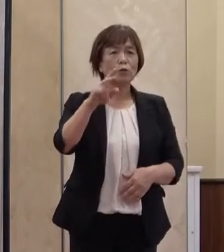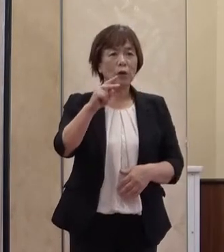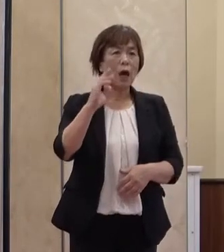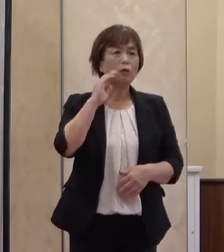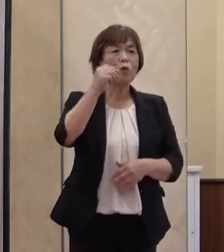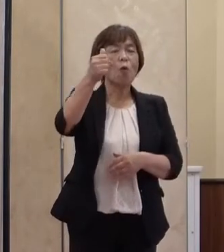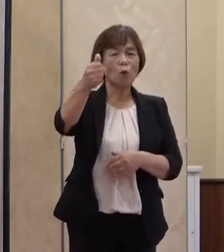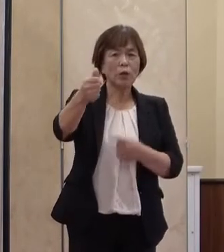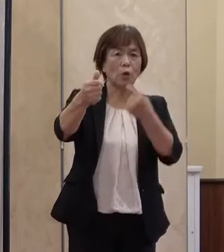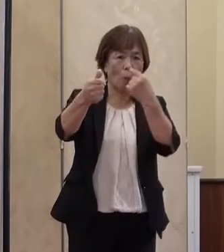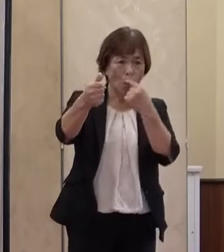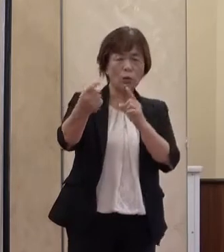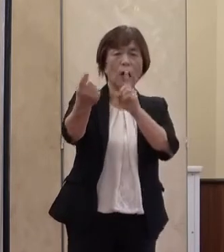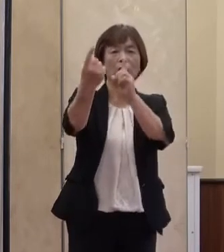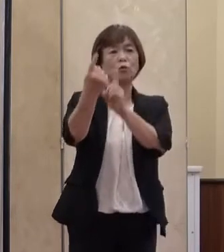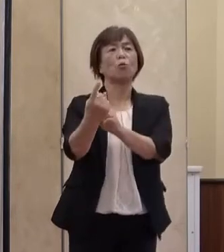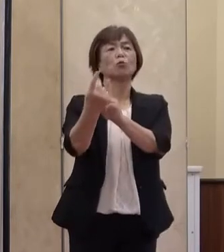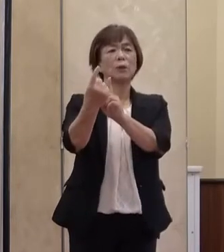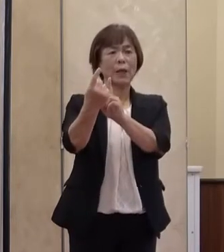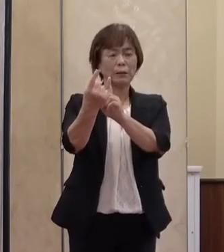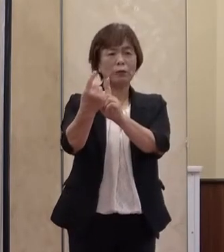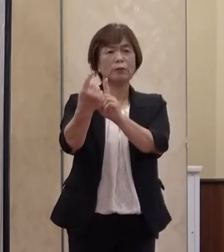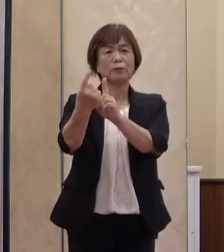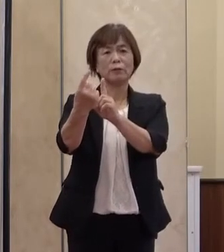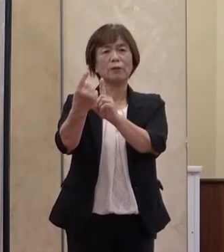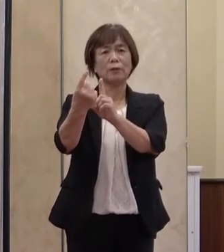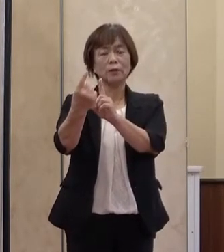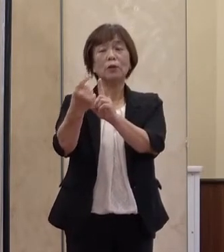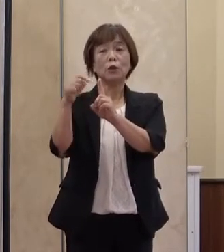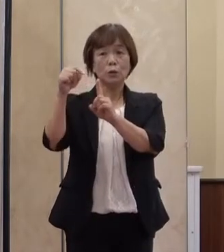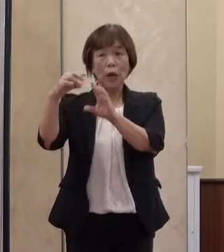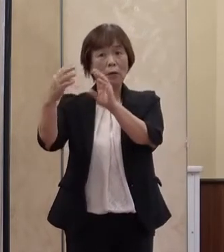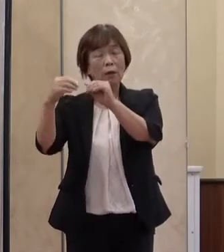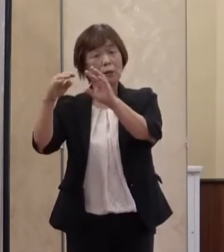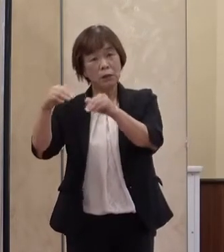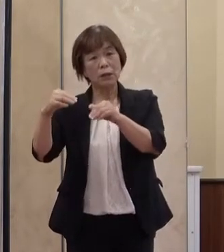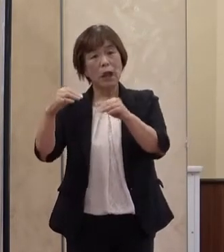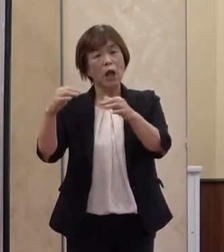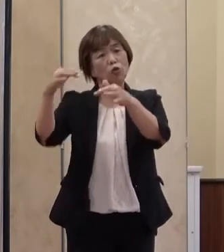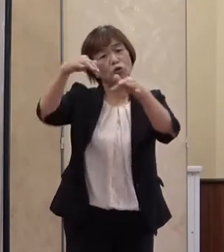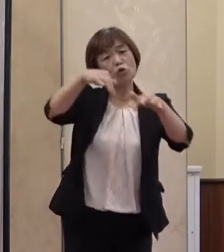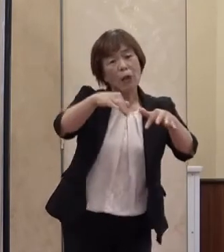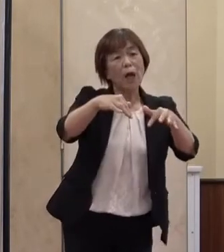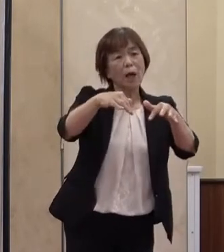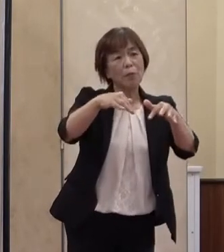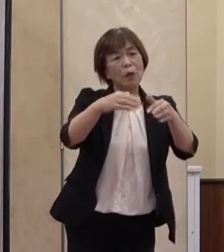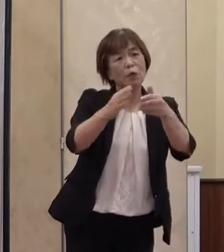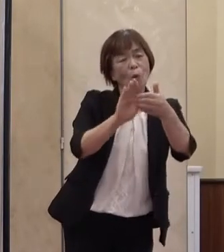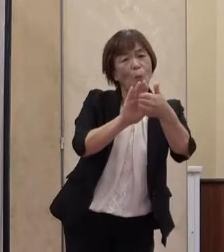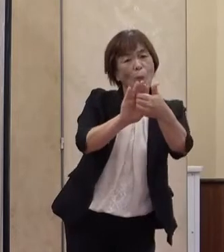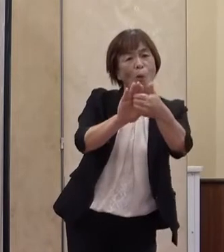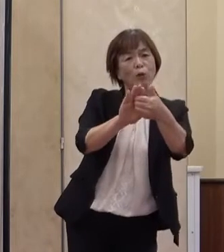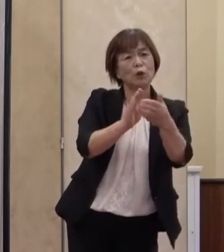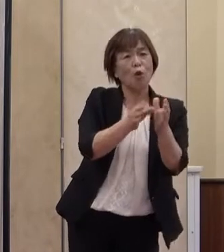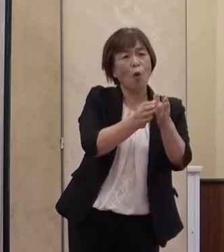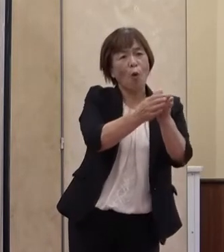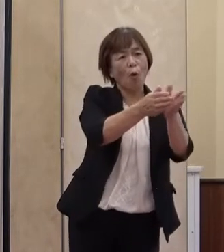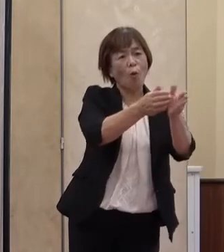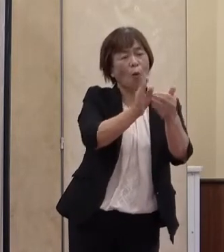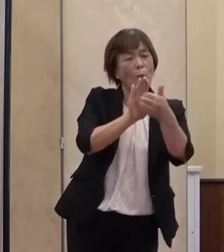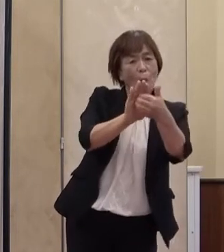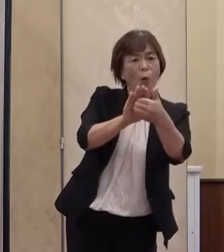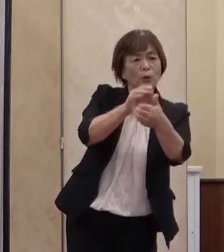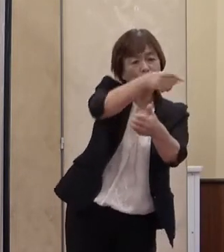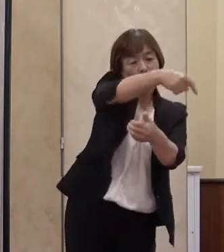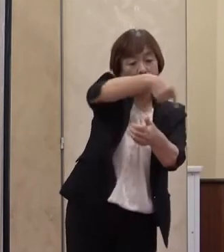僕と菅総理がその津波の防潮堤のことについて話したというのは僕の経験として